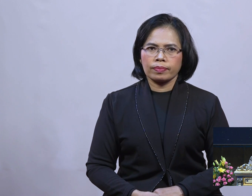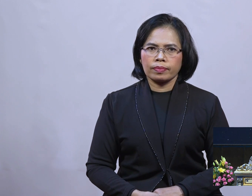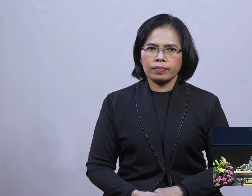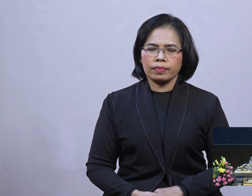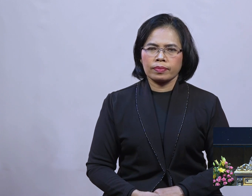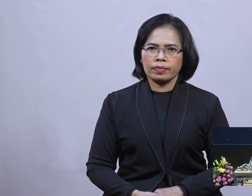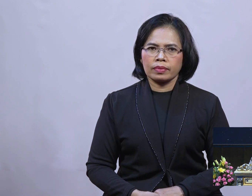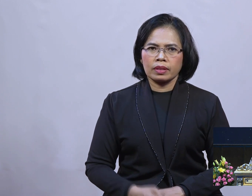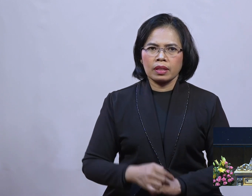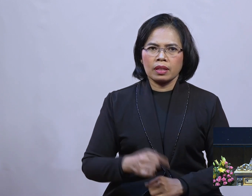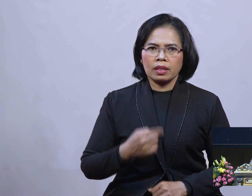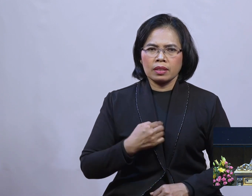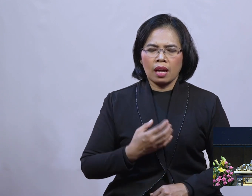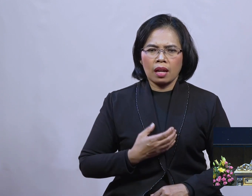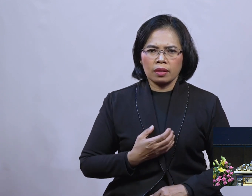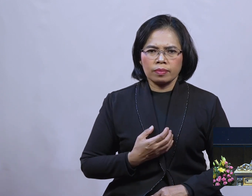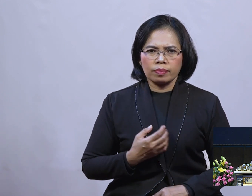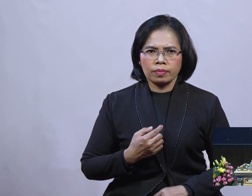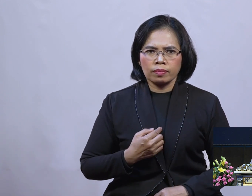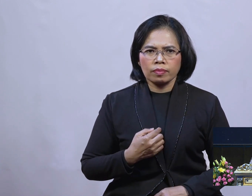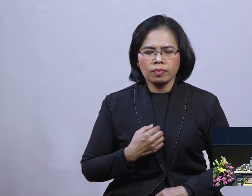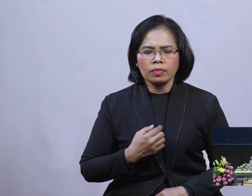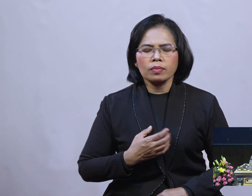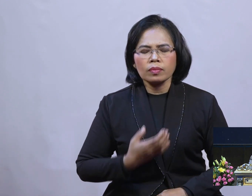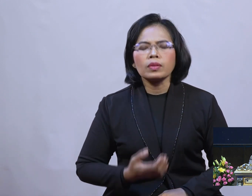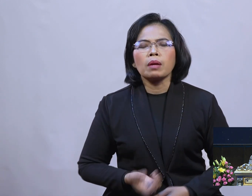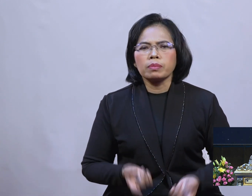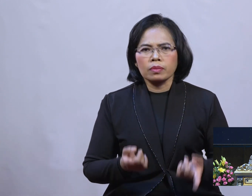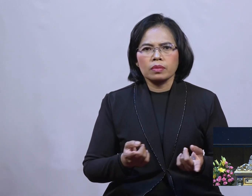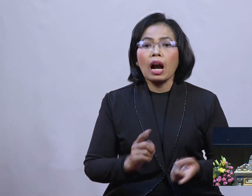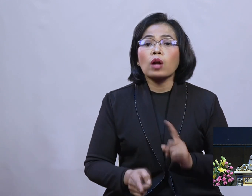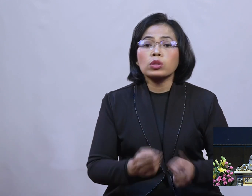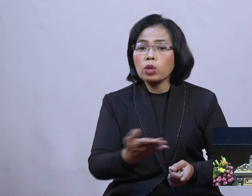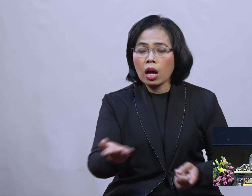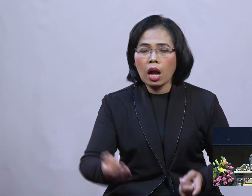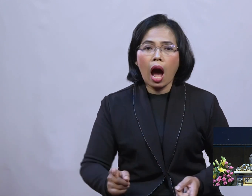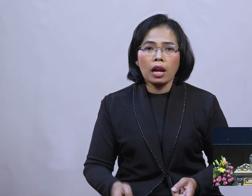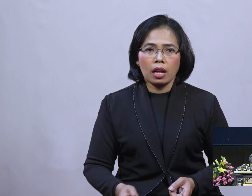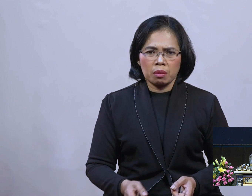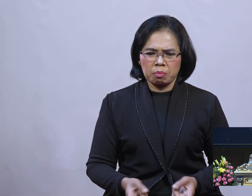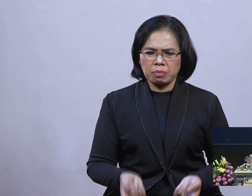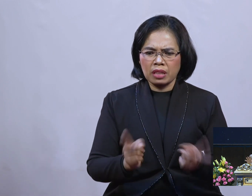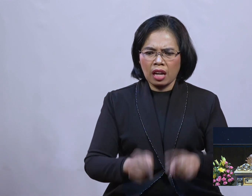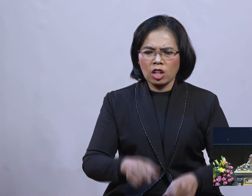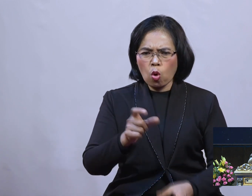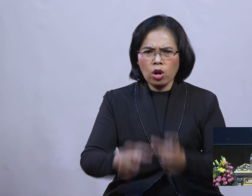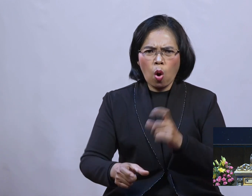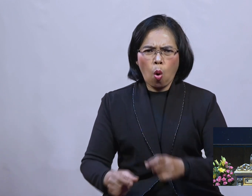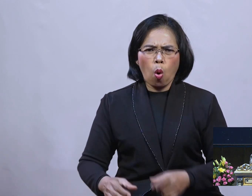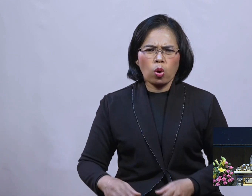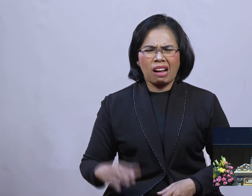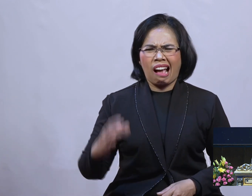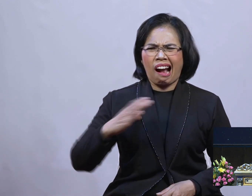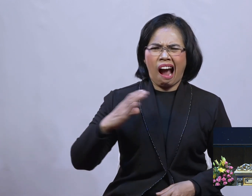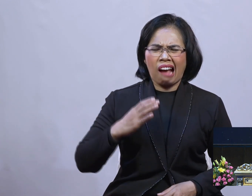Hai Ayyub oleh jadi orang yang paling kaya di Timur CO2 setiap kehilangan segala-galanya dia tidak komplain